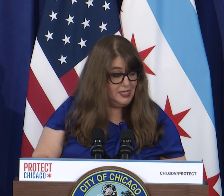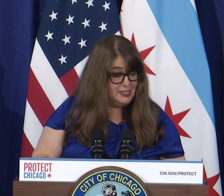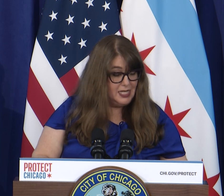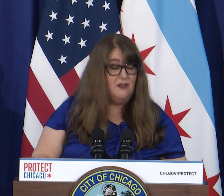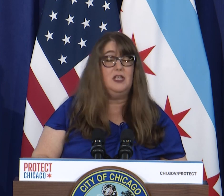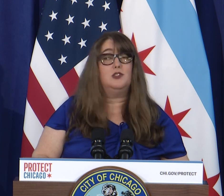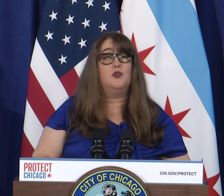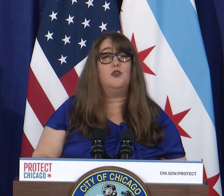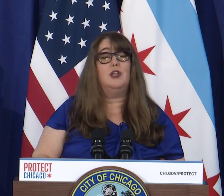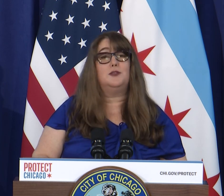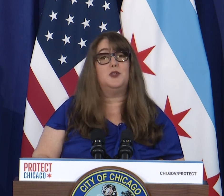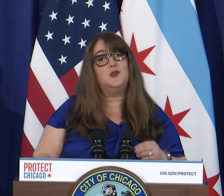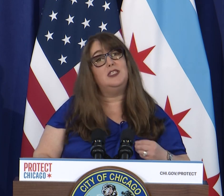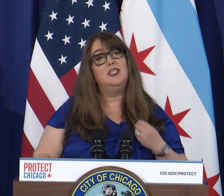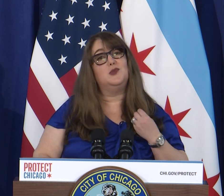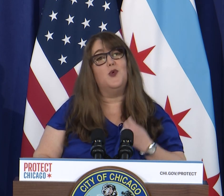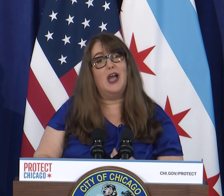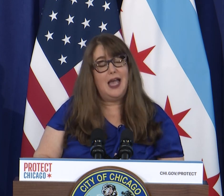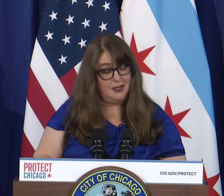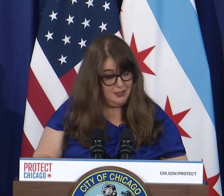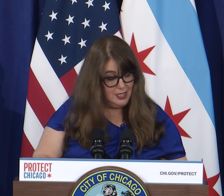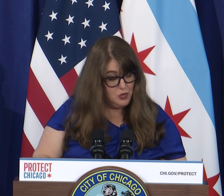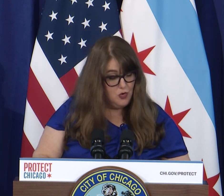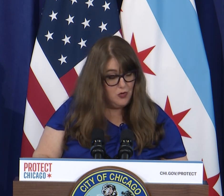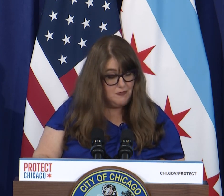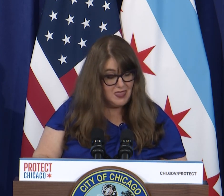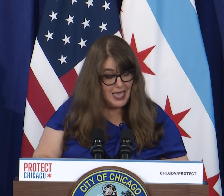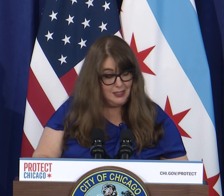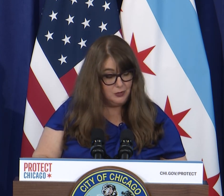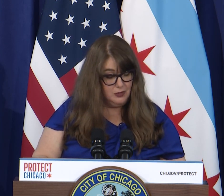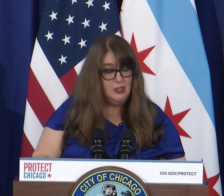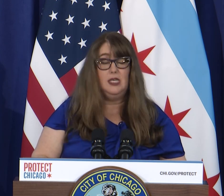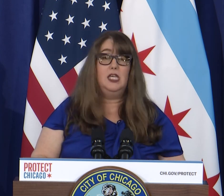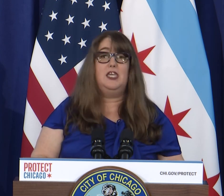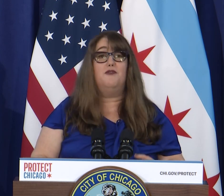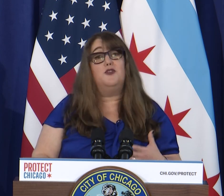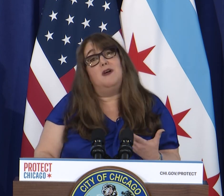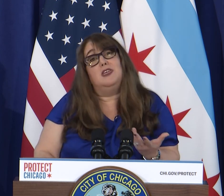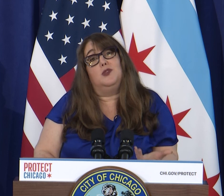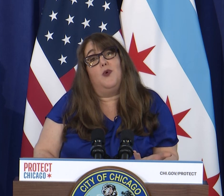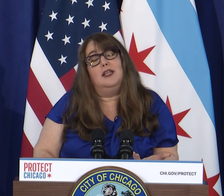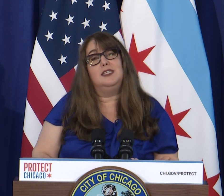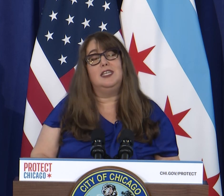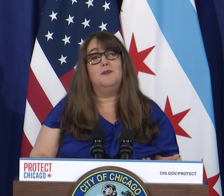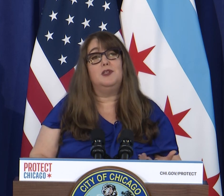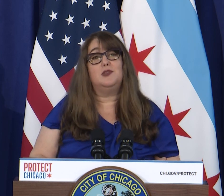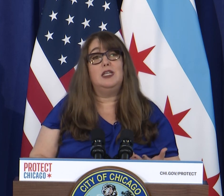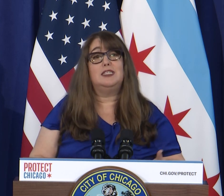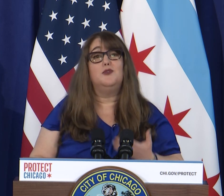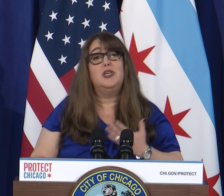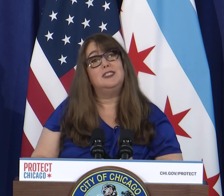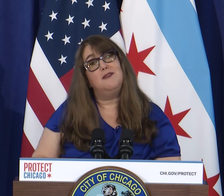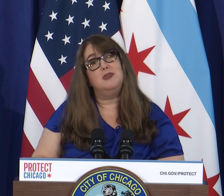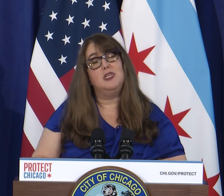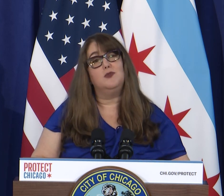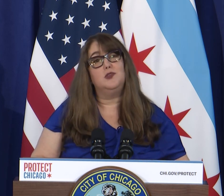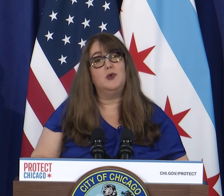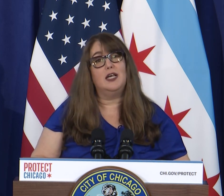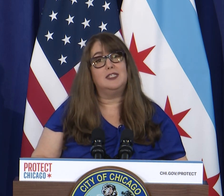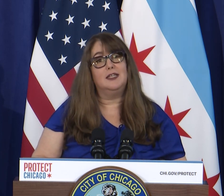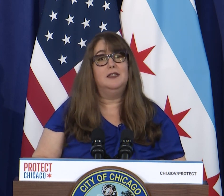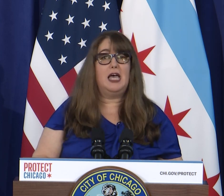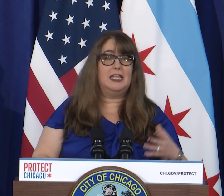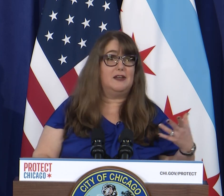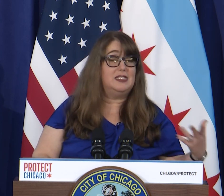favor, celebre solo con las personas de su hogar, el núcleo inmediato, y en forma virtual si tiene personas que no están viviendo en